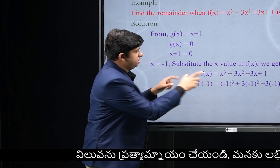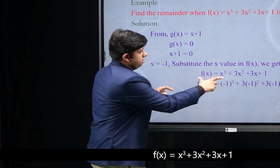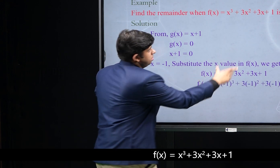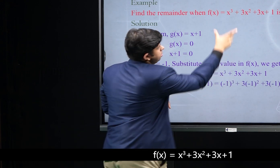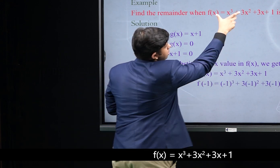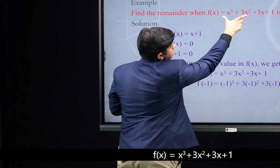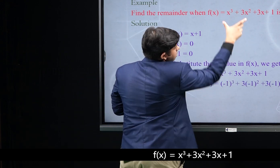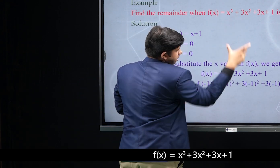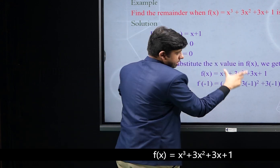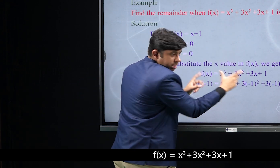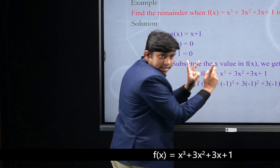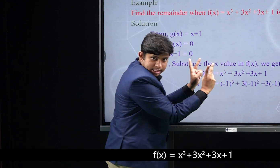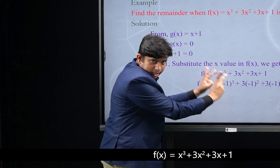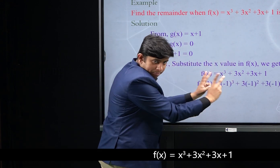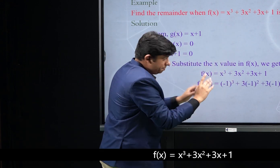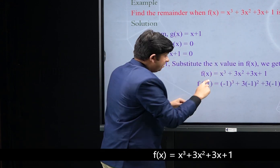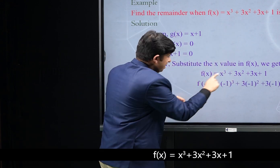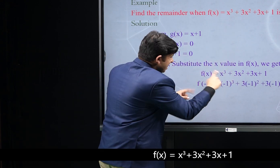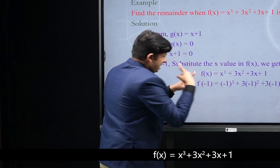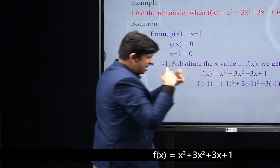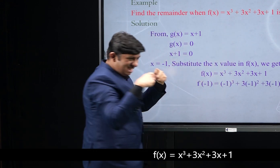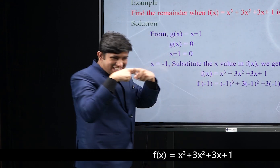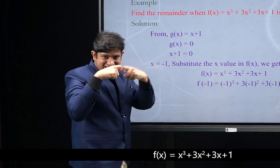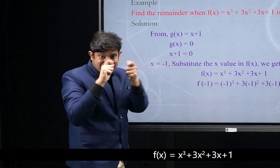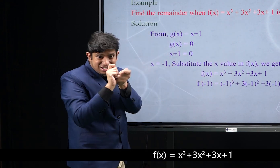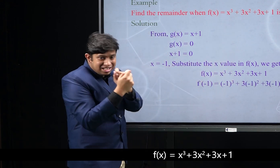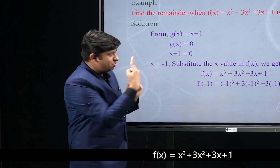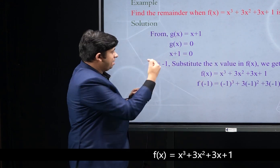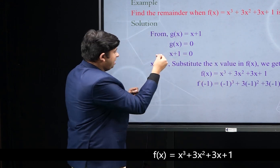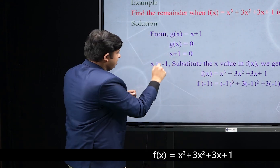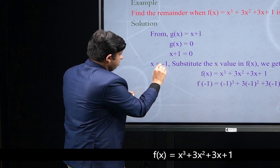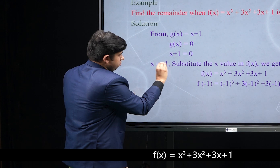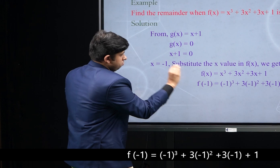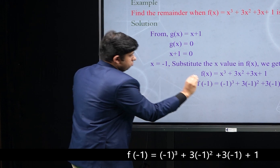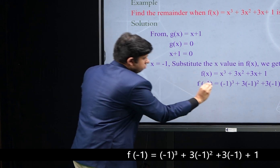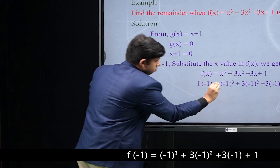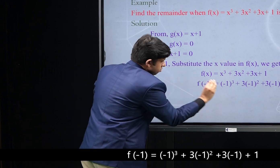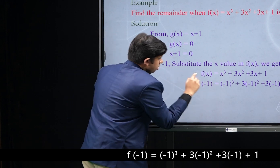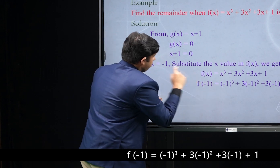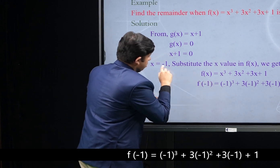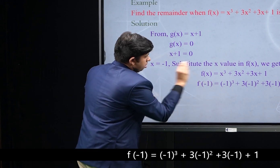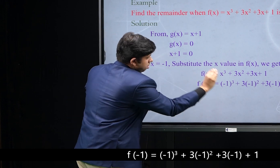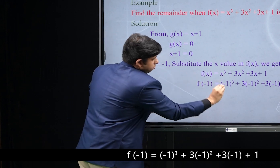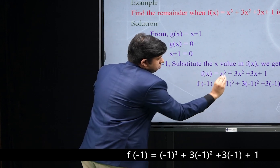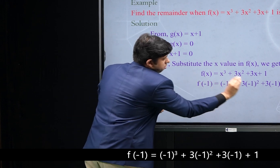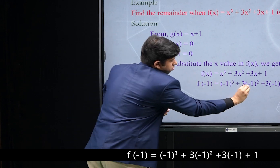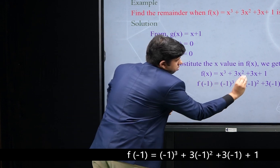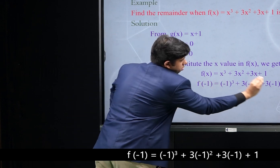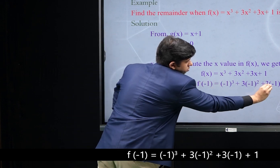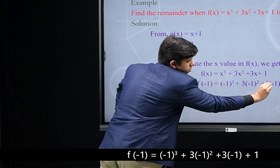fx = x³ + 3x² + 3x + 1. f × -1 = -1